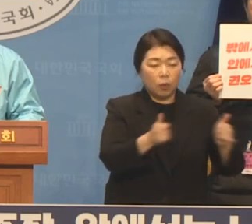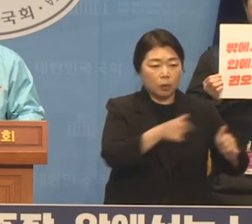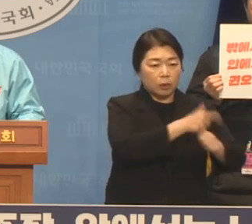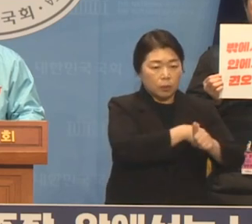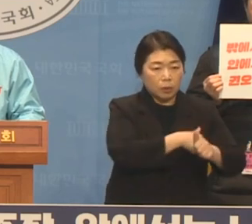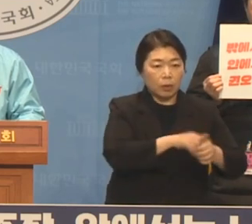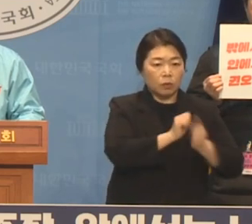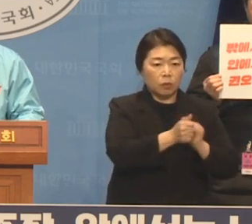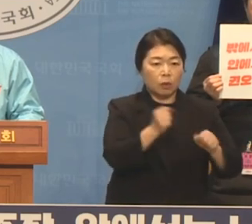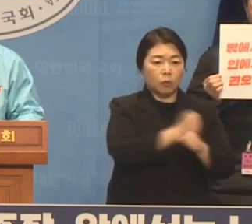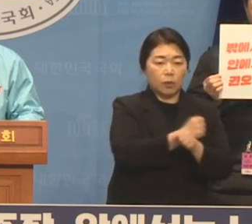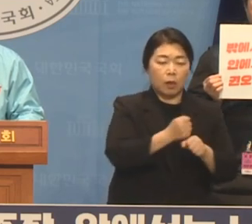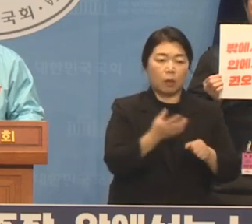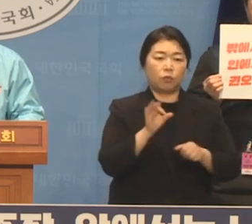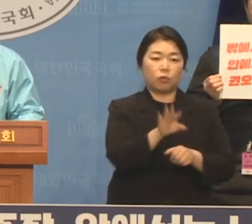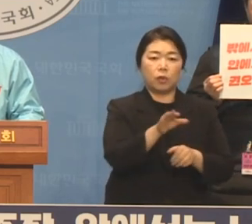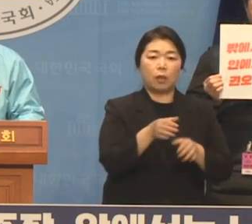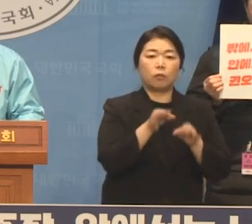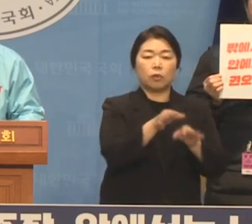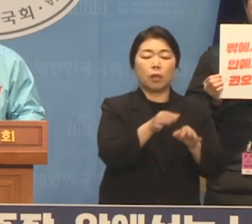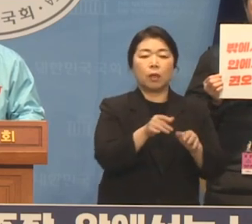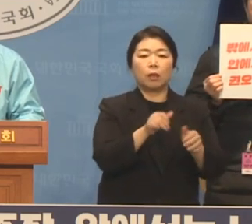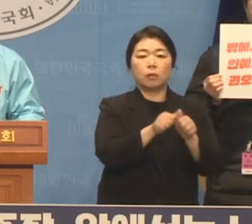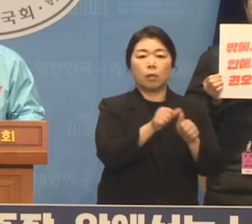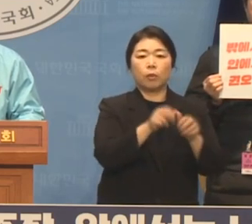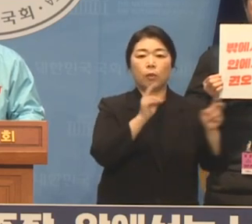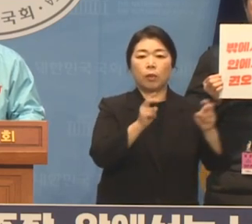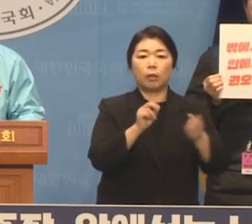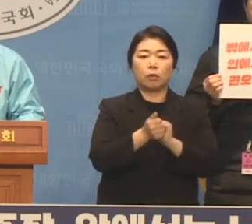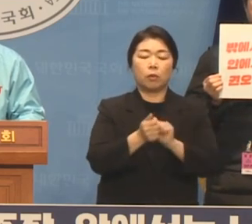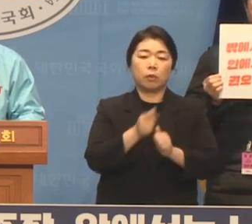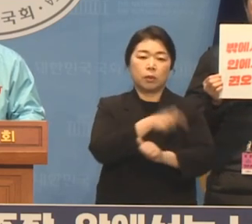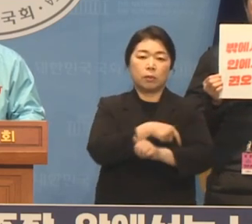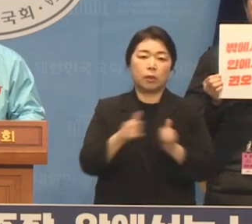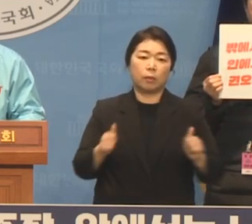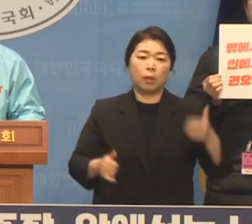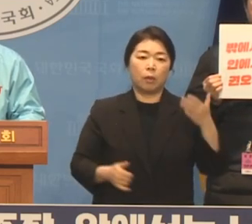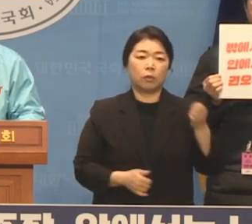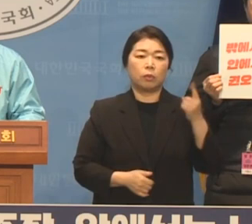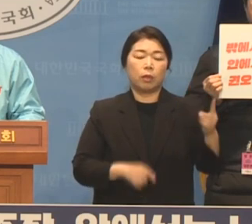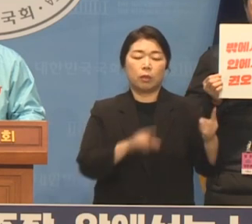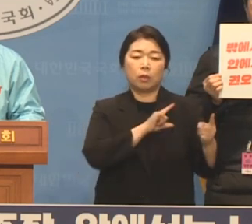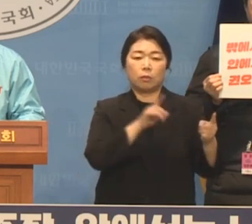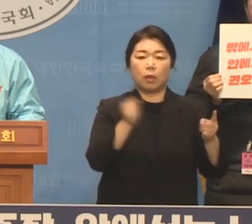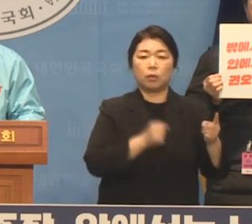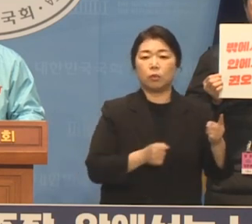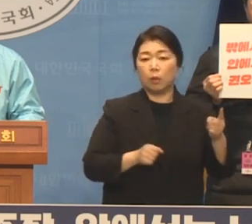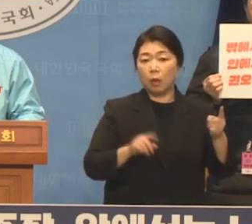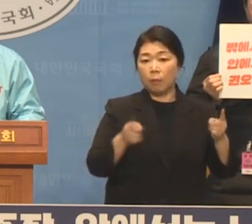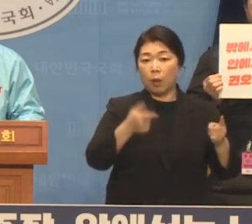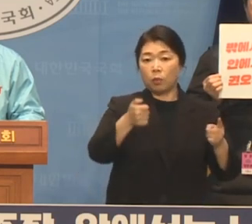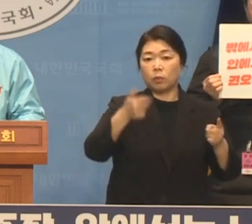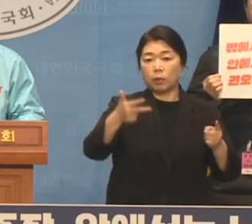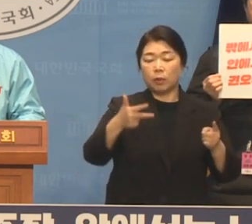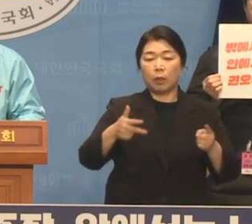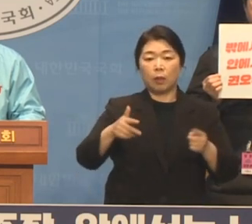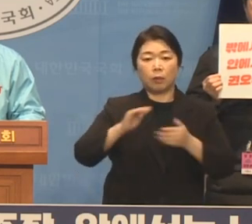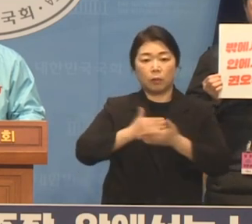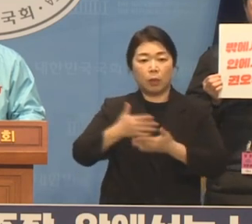주가조작 세력, 투자자문사, 증권사 임직원들이 91명 명의의 계좌 157개를